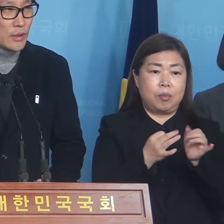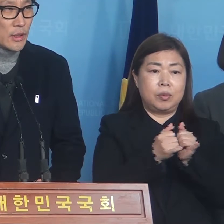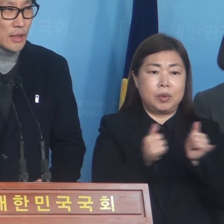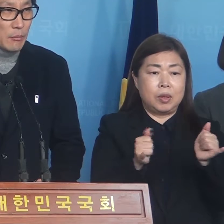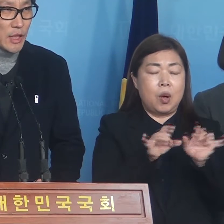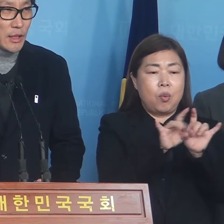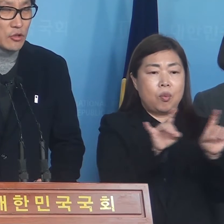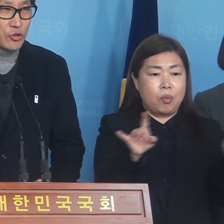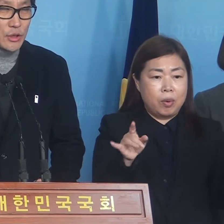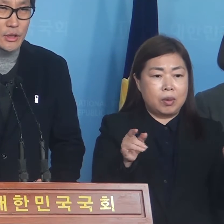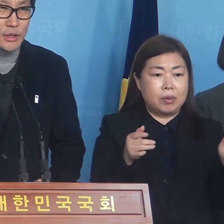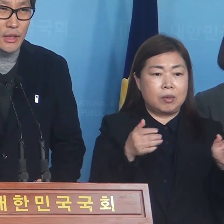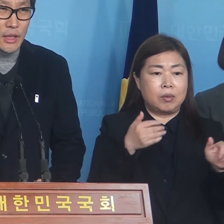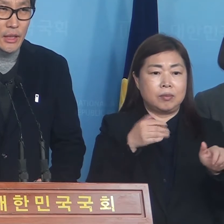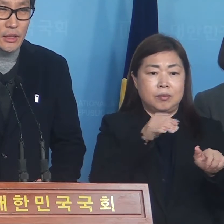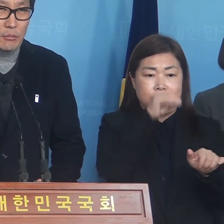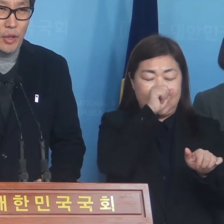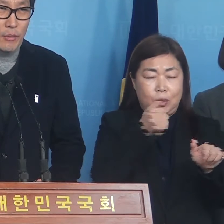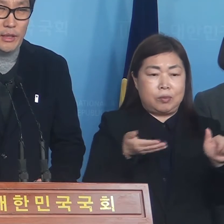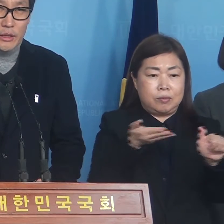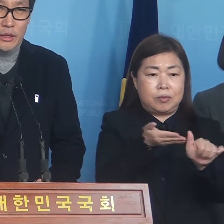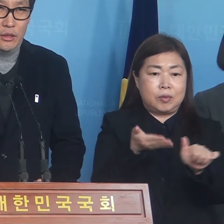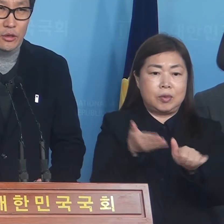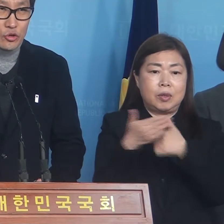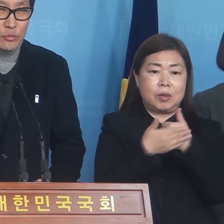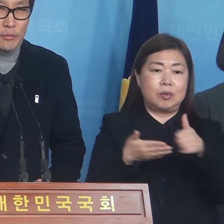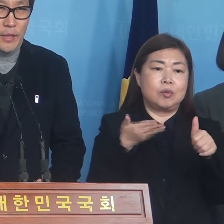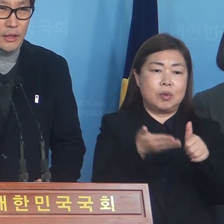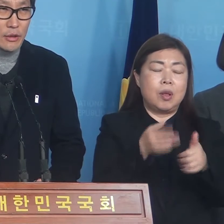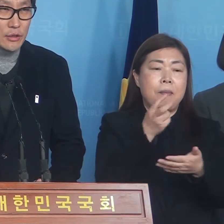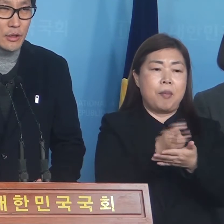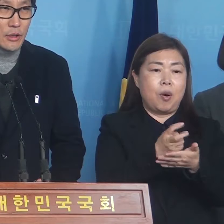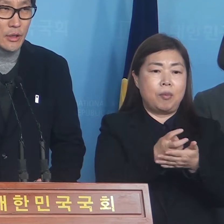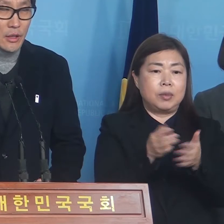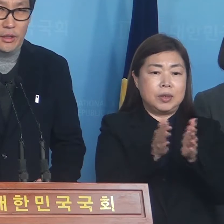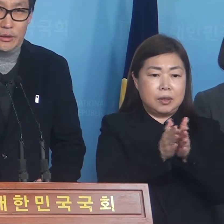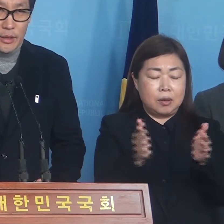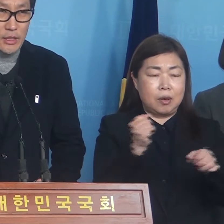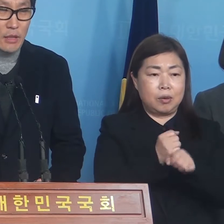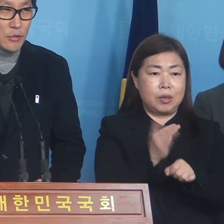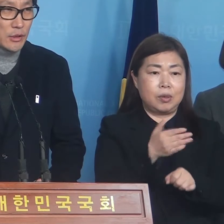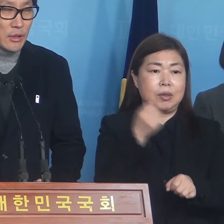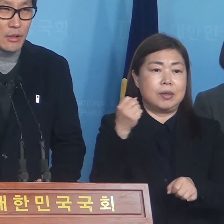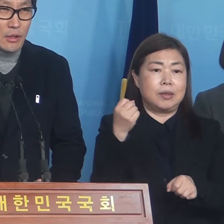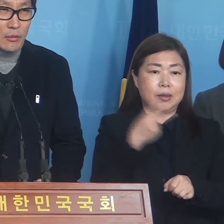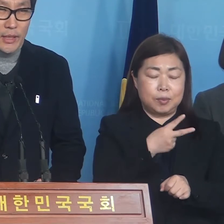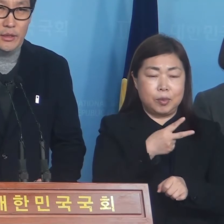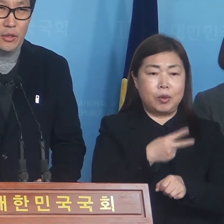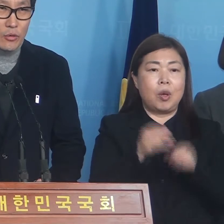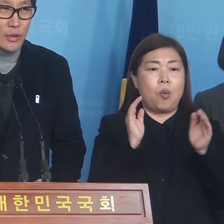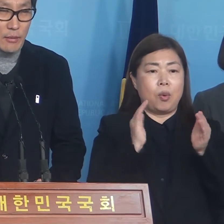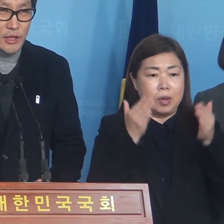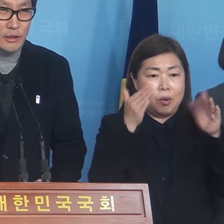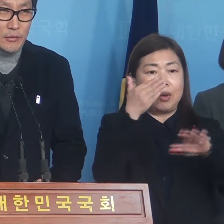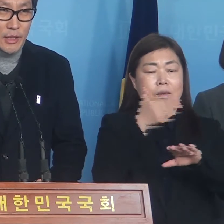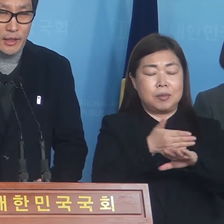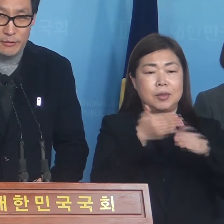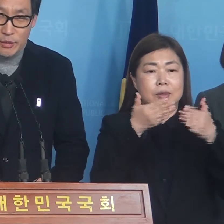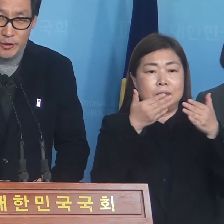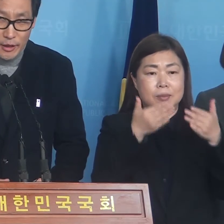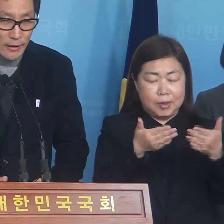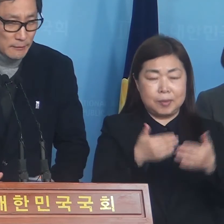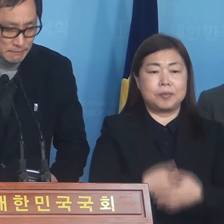골고루 단비가 내릴 수 있는 이런 법안을 출범하게 되어서 다시 한번 환영하고